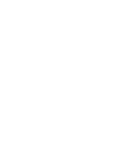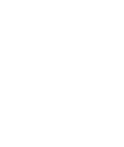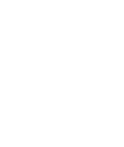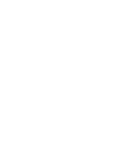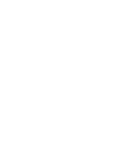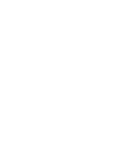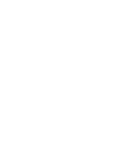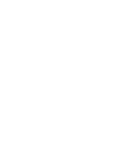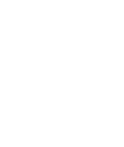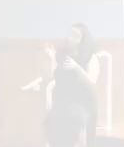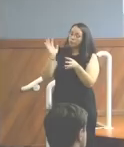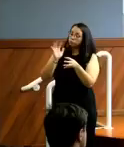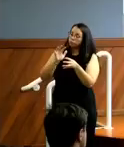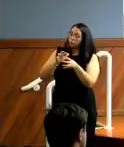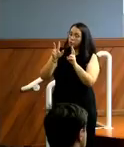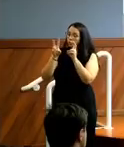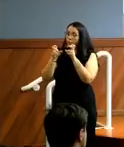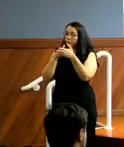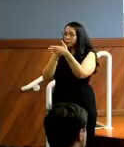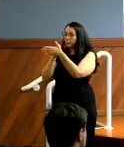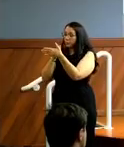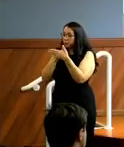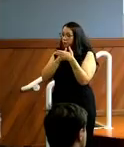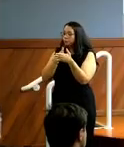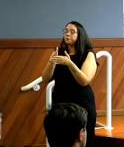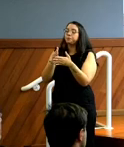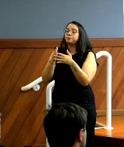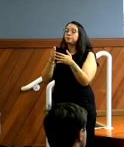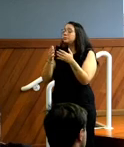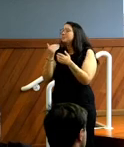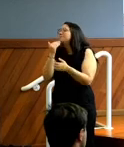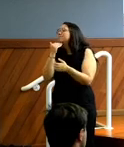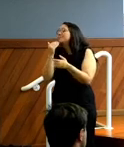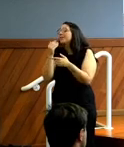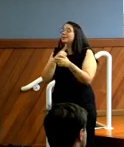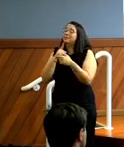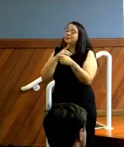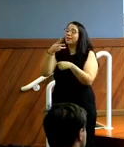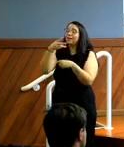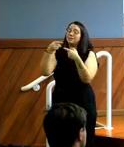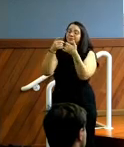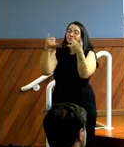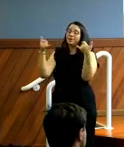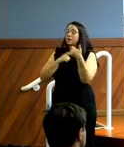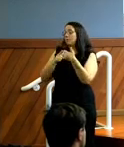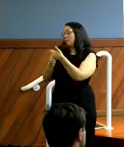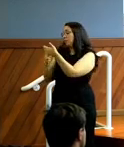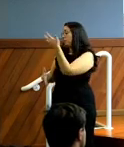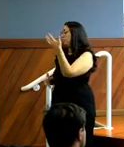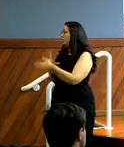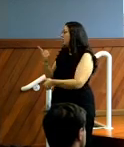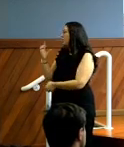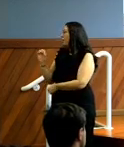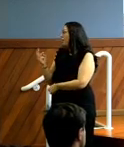sempre naquele limite entre o arquivista e o pesquisador. Não adianta ter um documento de 3 linhas e a minha descrição ter 10 ou 20